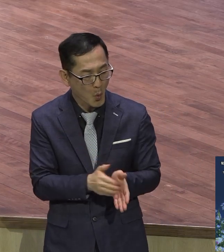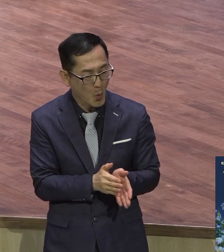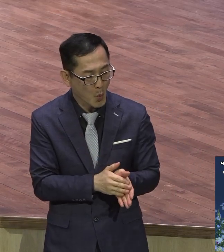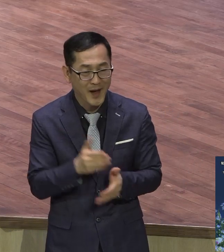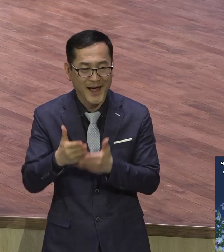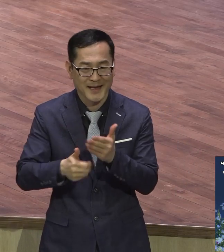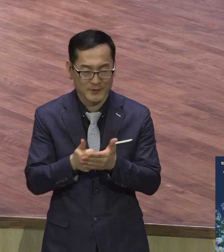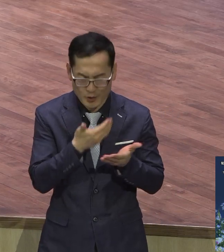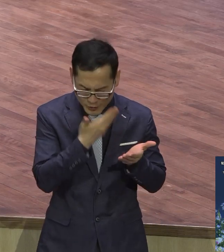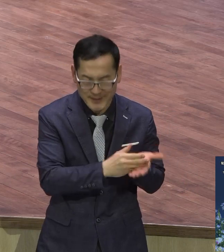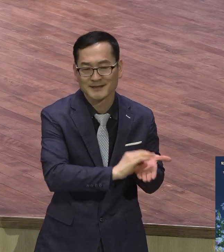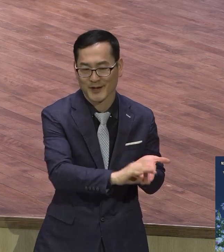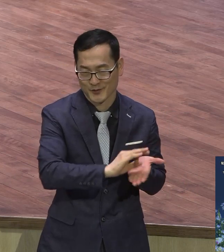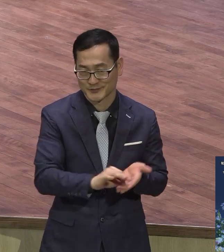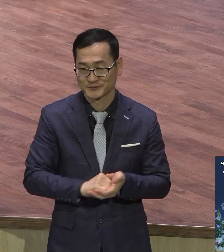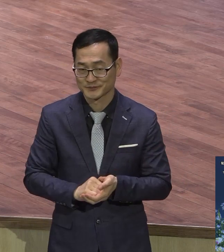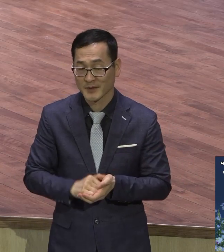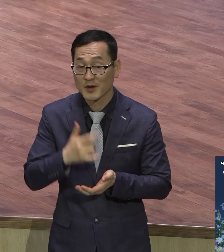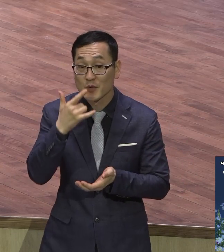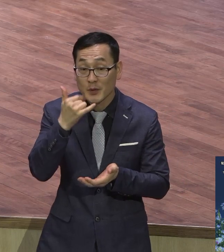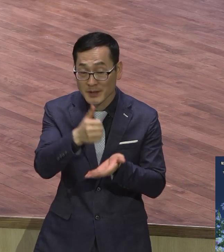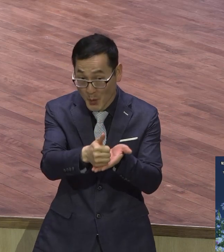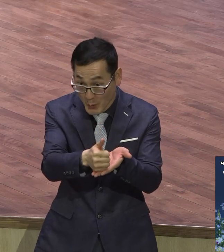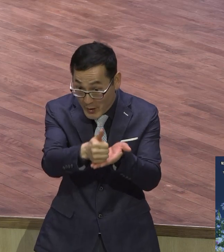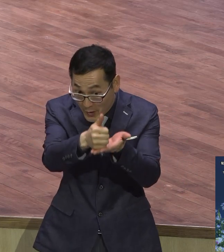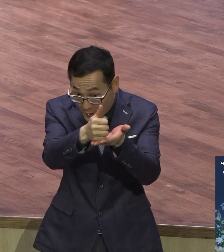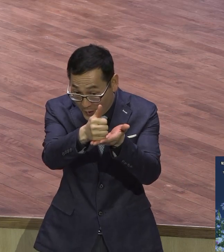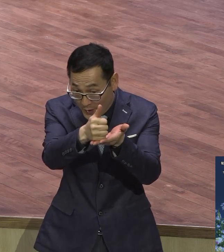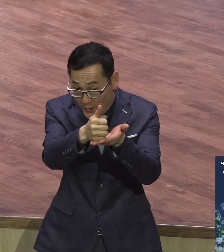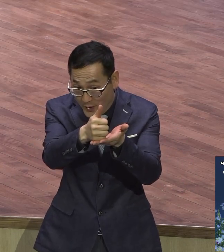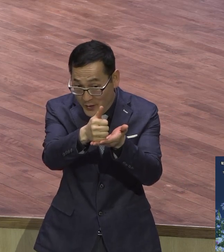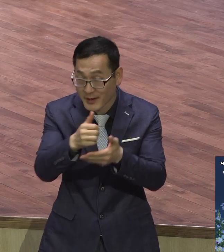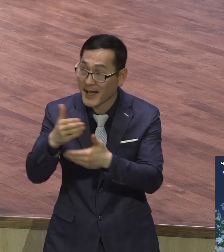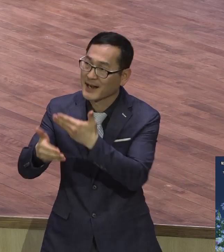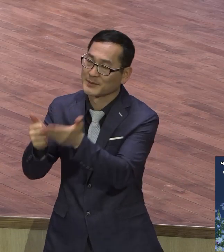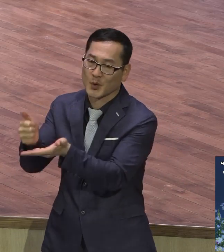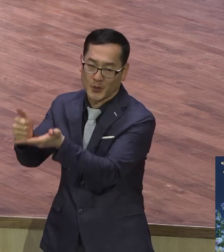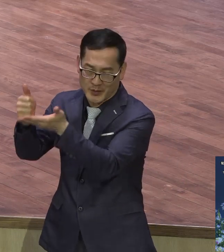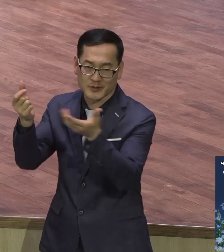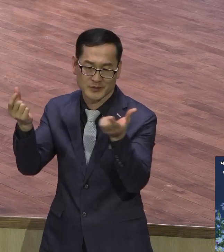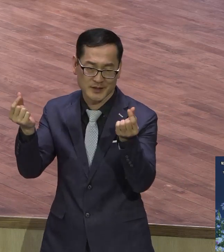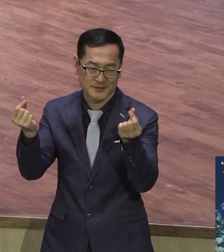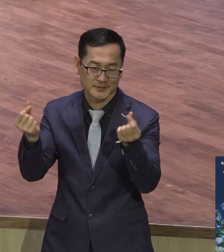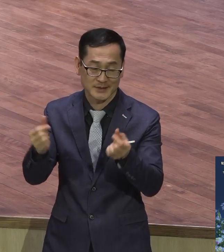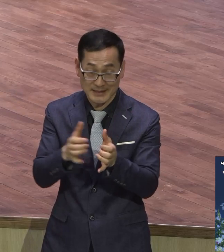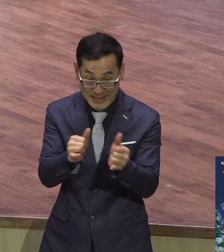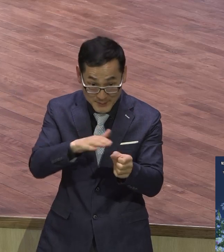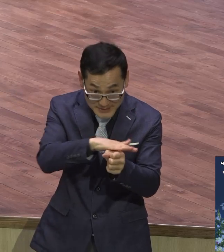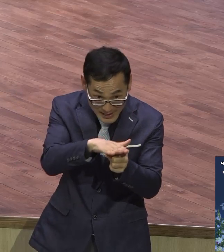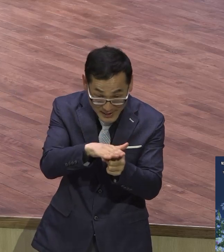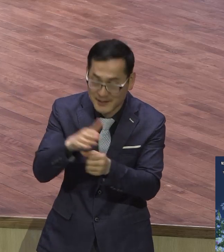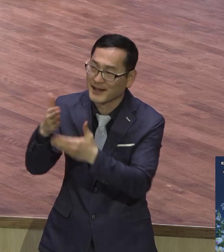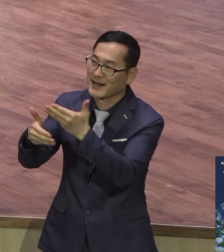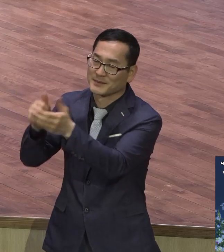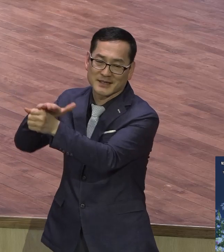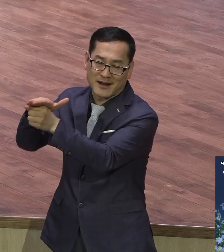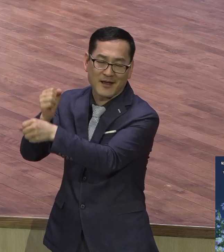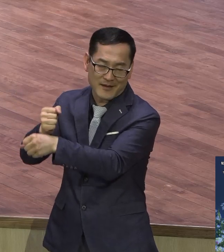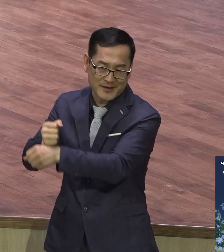공경 하나님 의식하고 가세요. 부모를 공경하는 하나님을 공경하는 것이죠. 사람을 사랑하는 하나님을 사랑하는